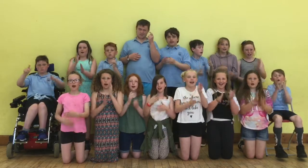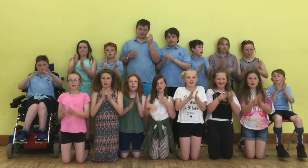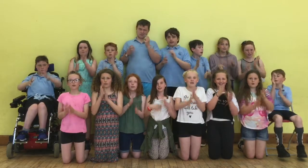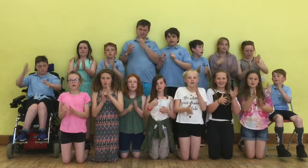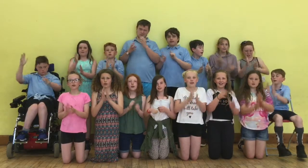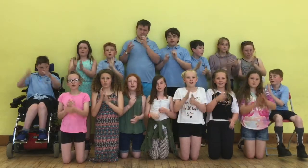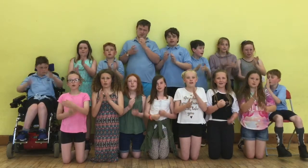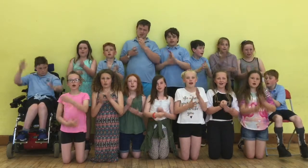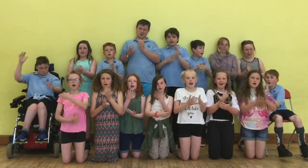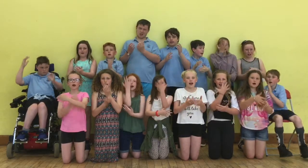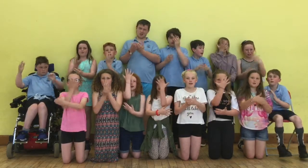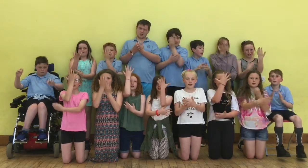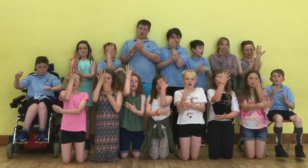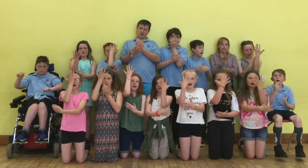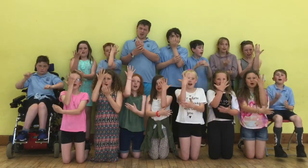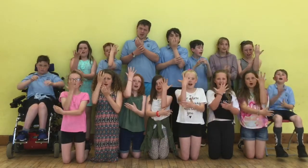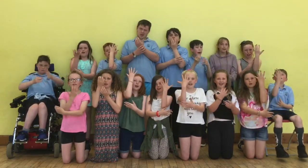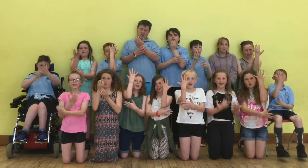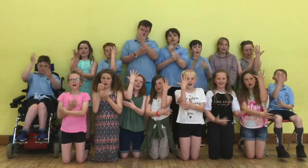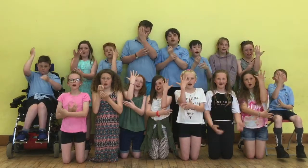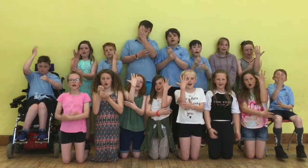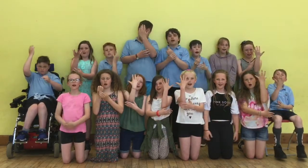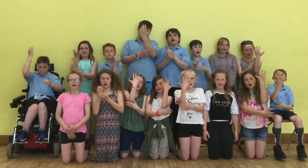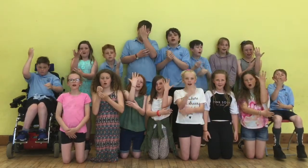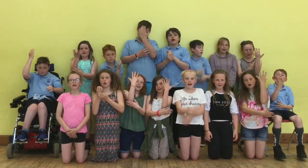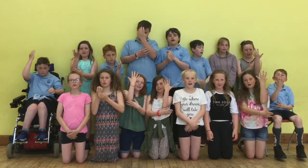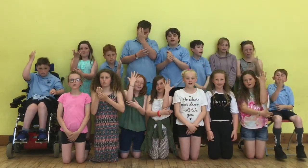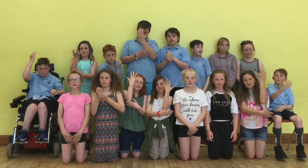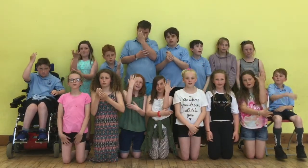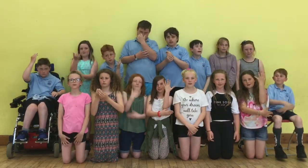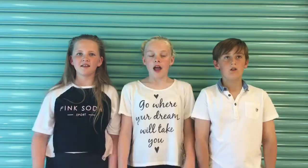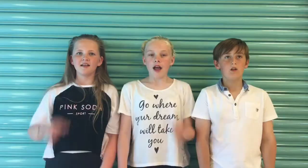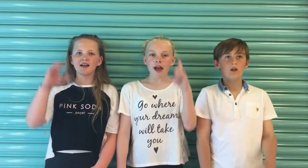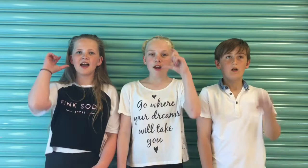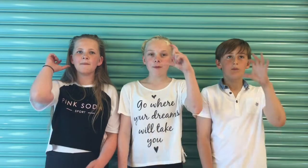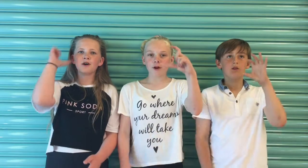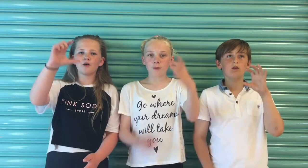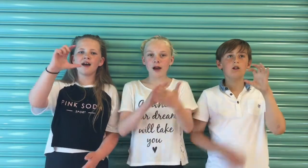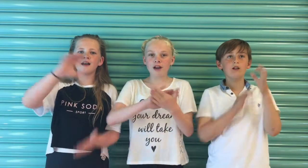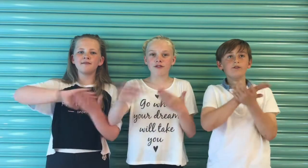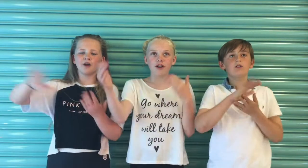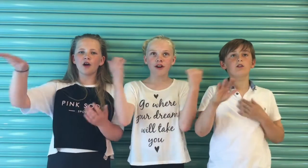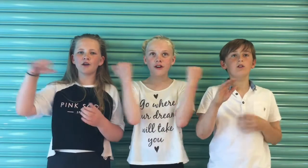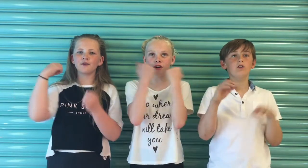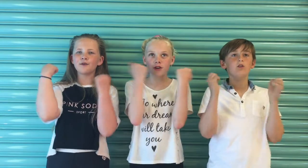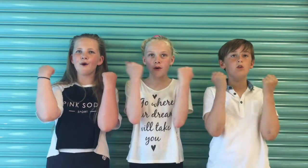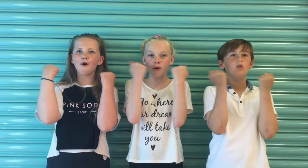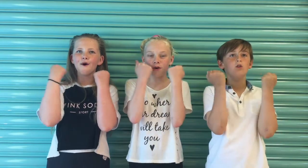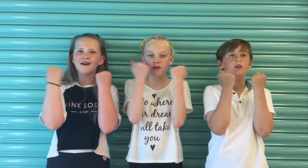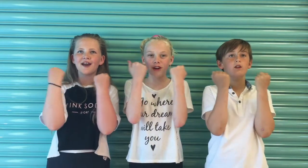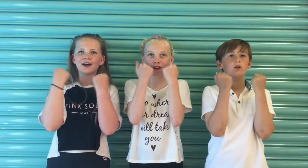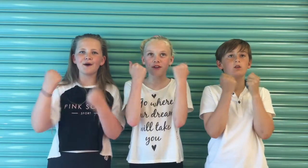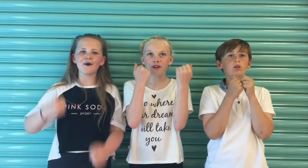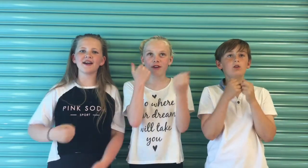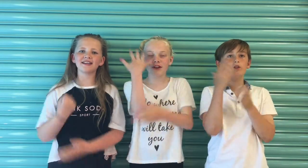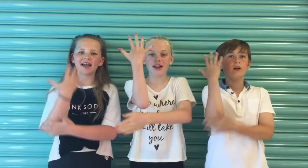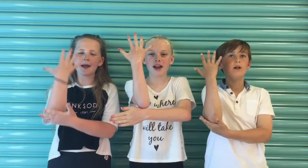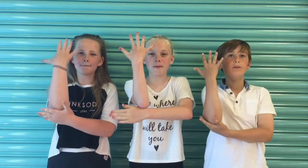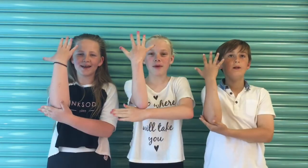'i awydd o'r gwarwyn a ddau. Er boch weddor yn oer ac oedd heb